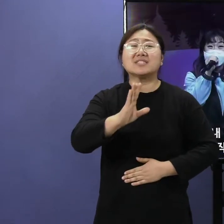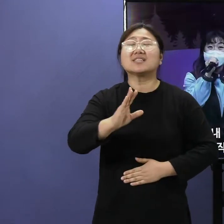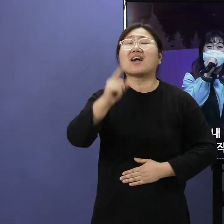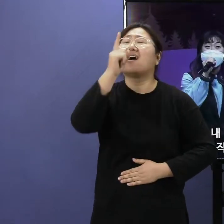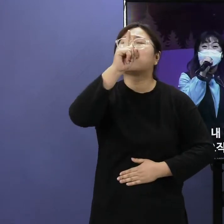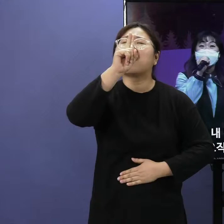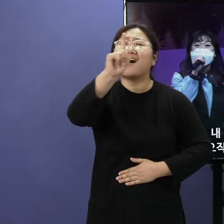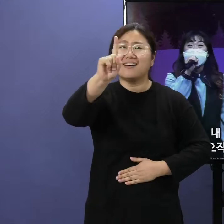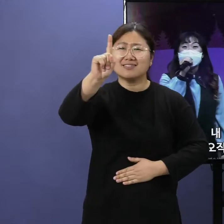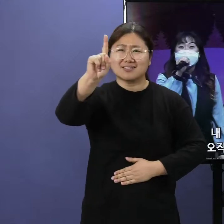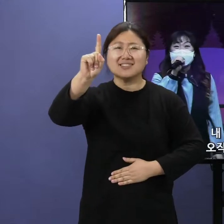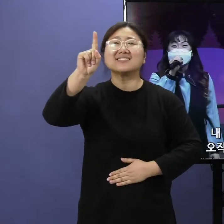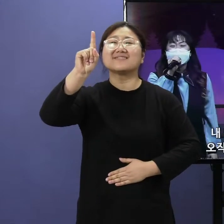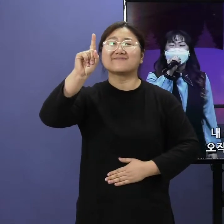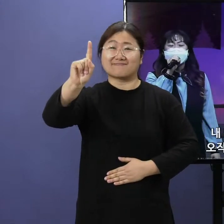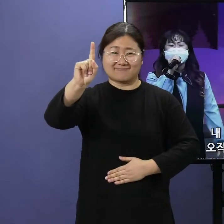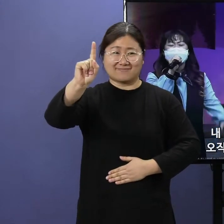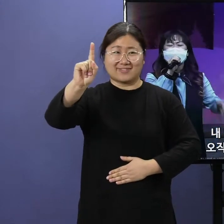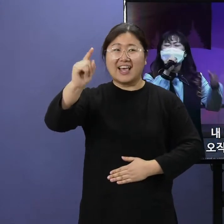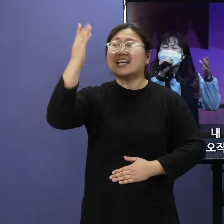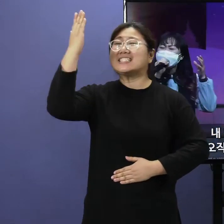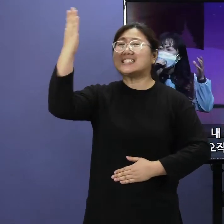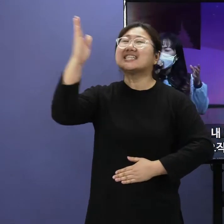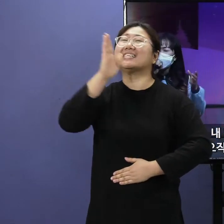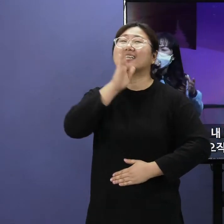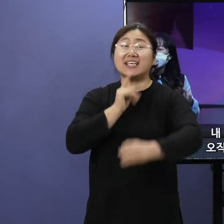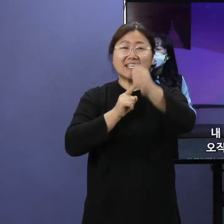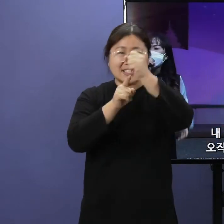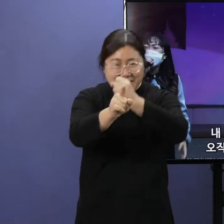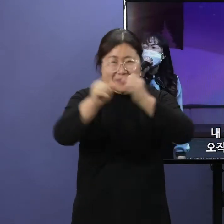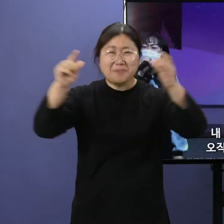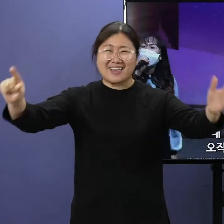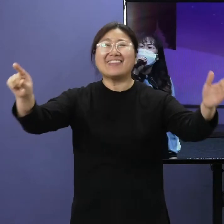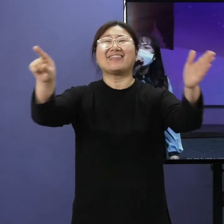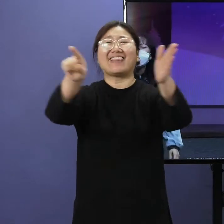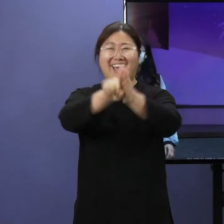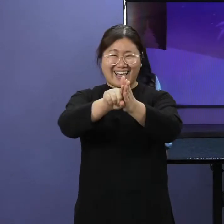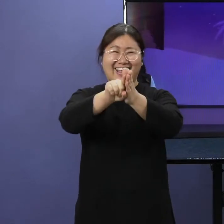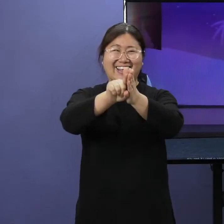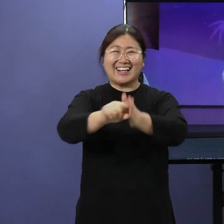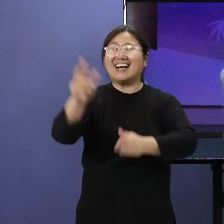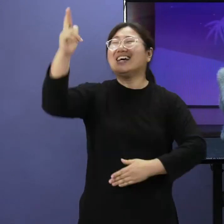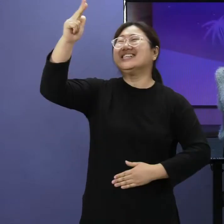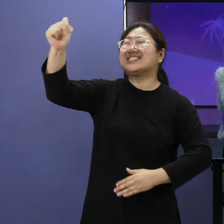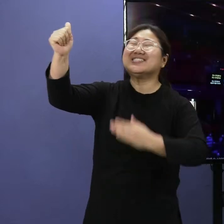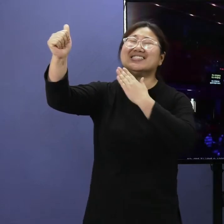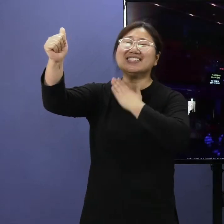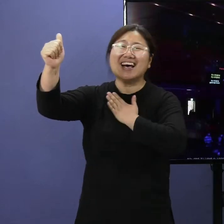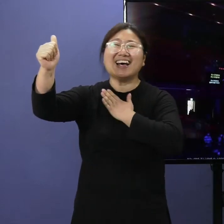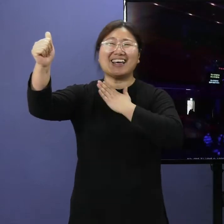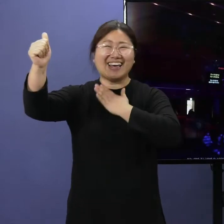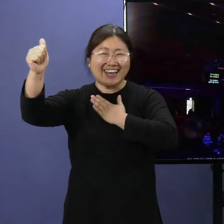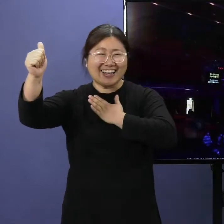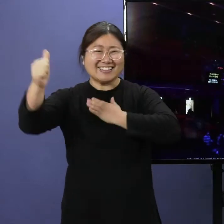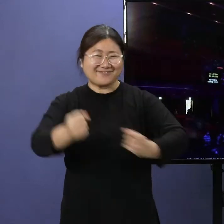오직 한 가지, 그 진리를 믿네. 주는